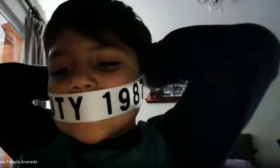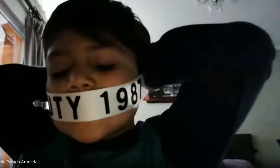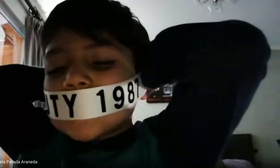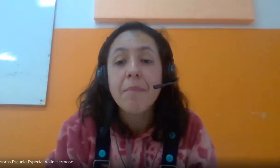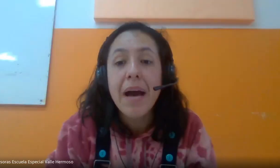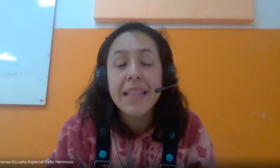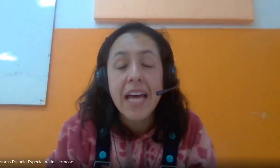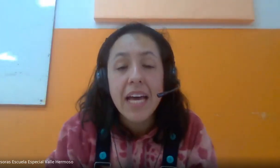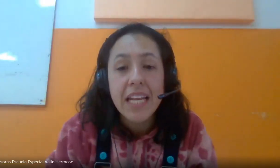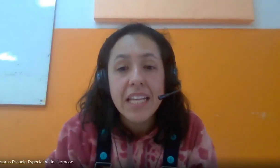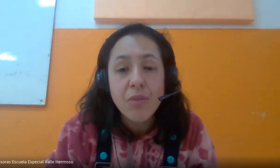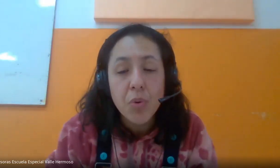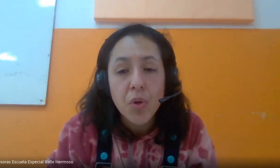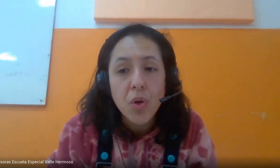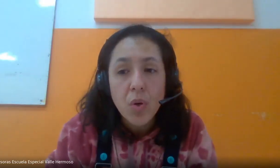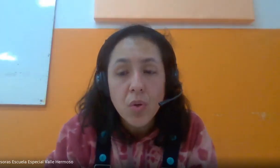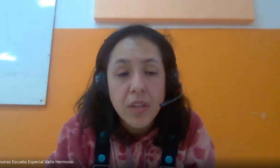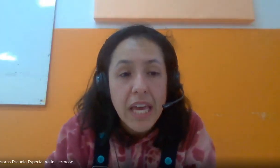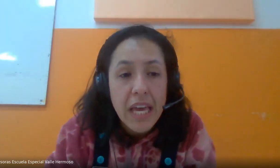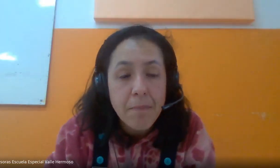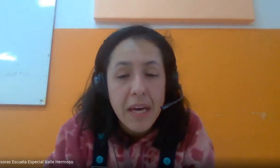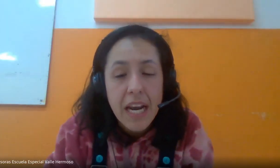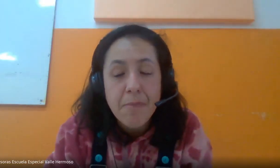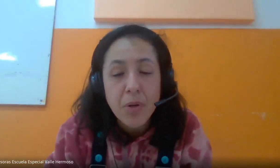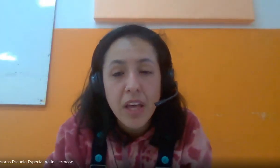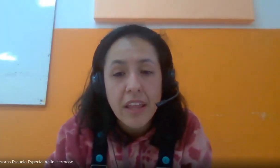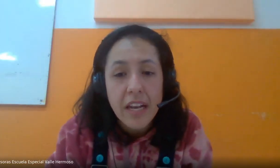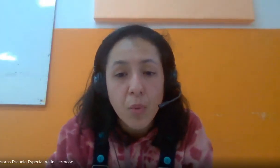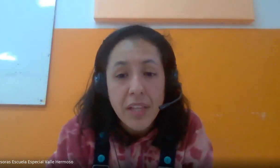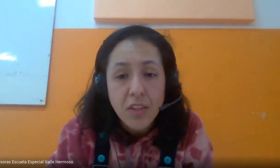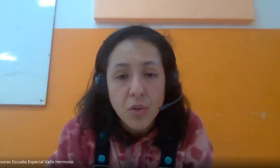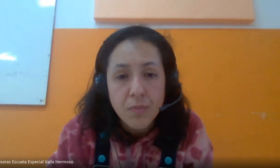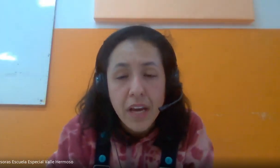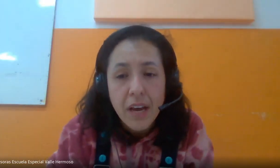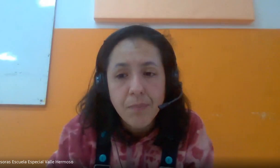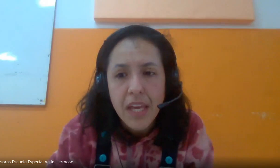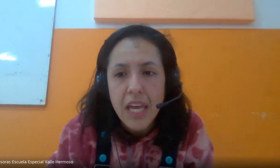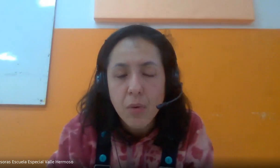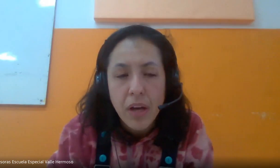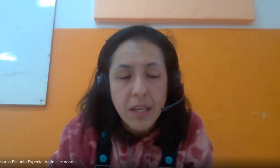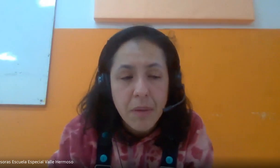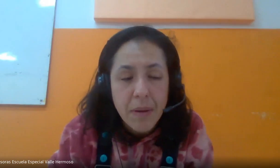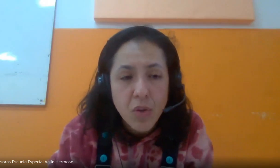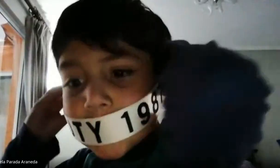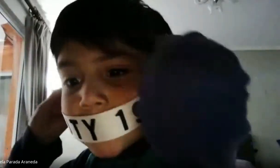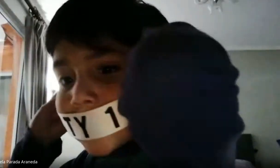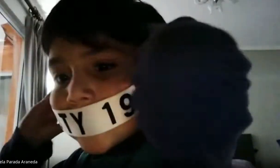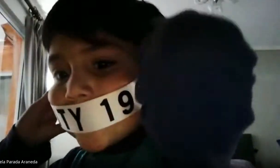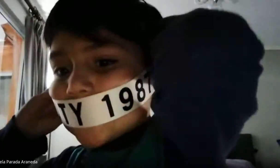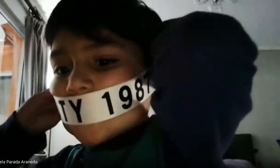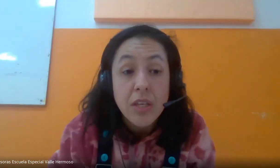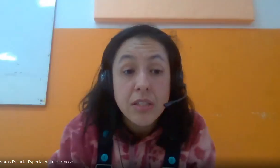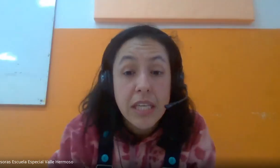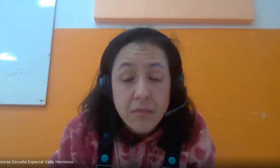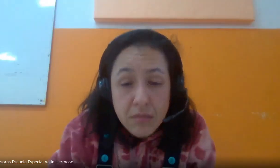recuerdo mandar el dibujo de para la portada del cuento, ¿ya? Ahí el Joaquín me mandó uno, pero si